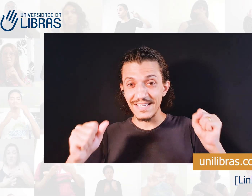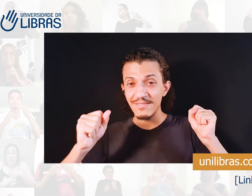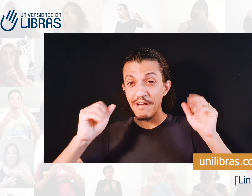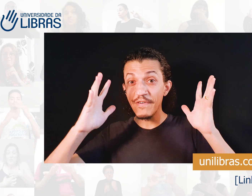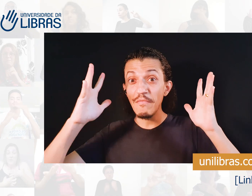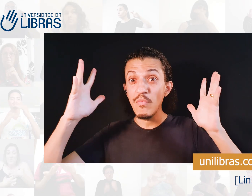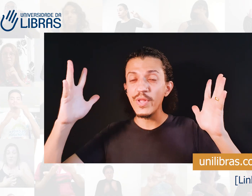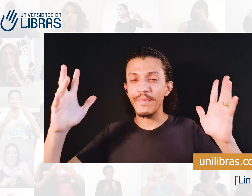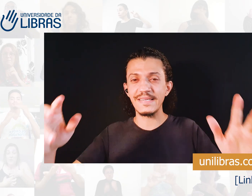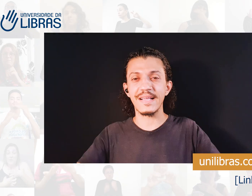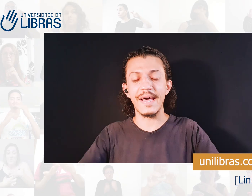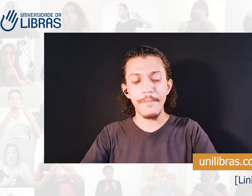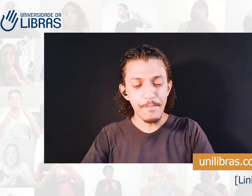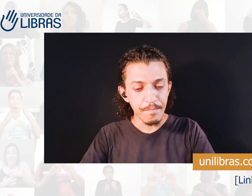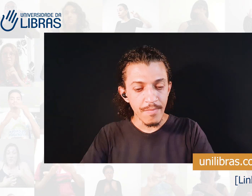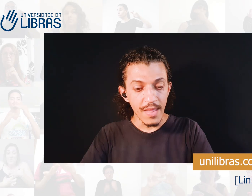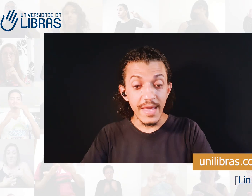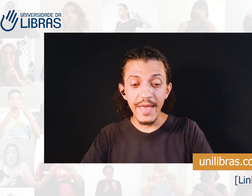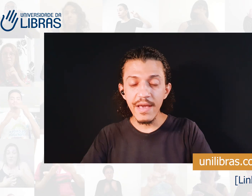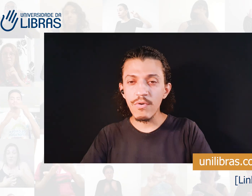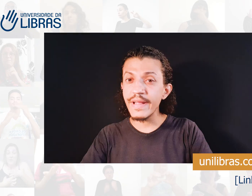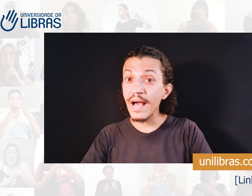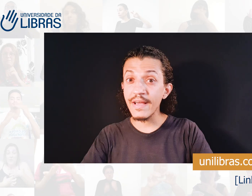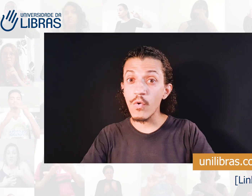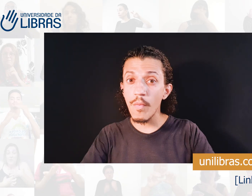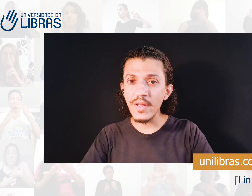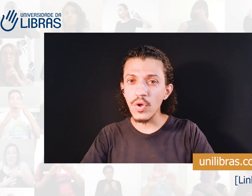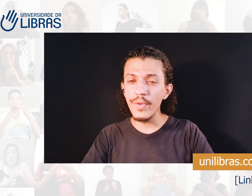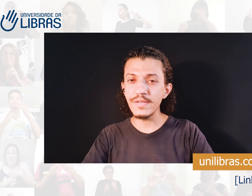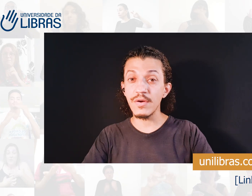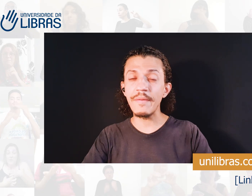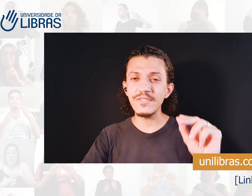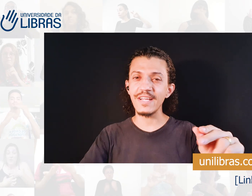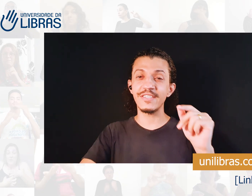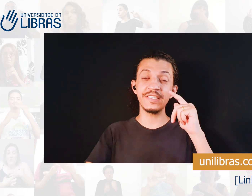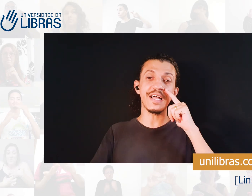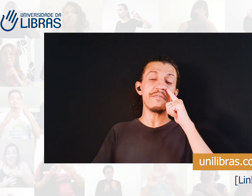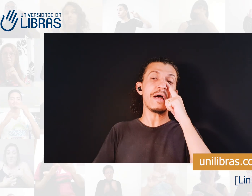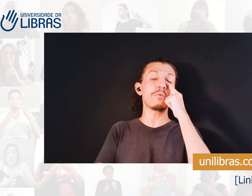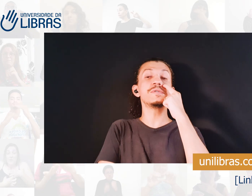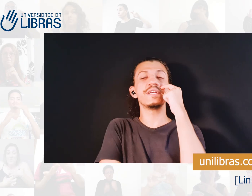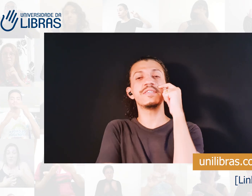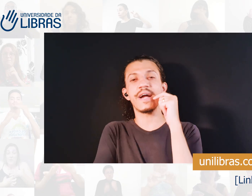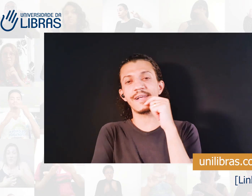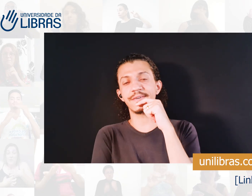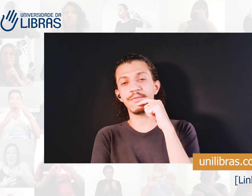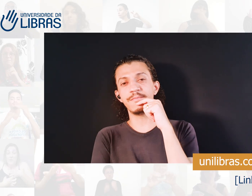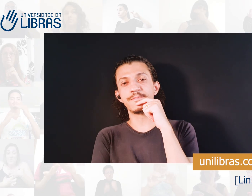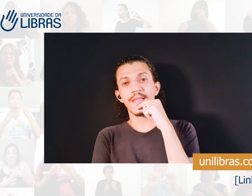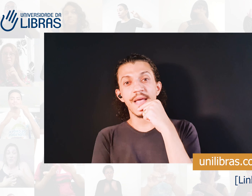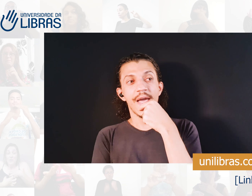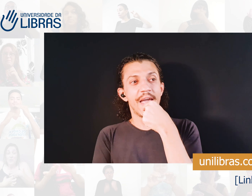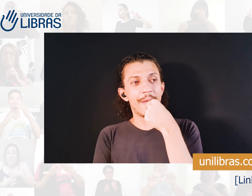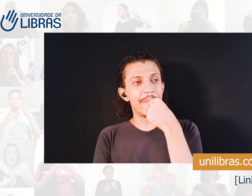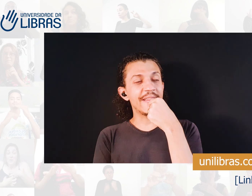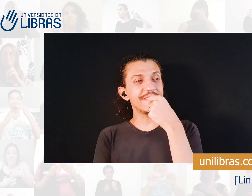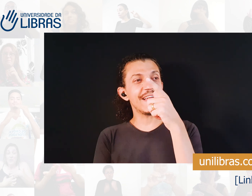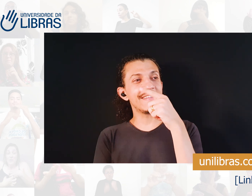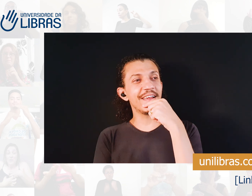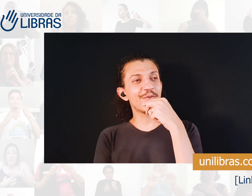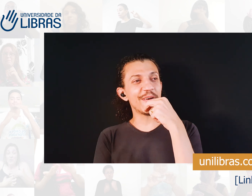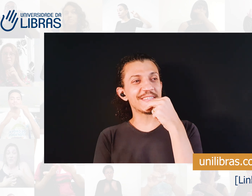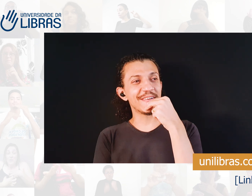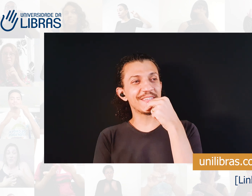Minha sinalização estava ficando muito mais clara. E aí, quando a Raquel comentou isso, eu lembro, gente, a gente estava na cozinha de casa,